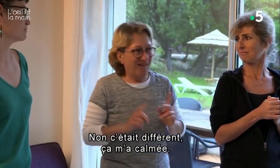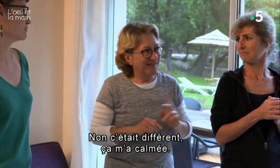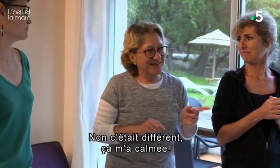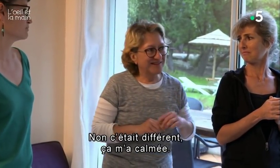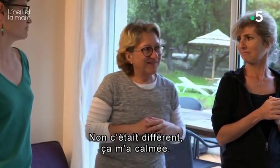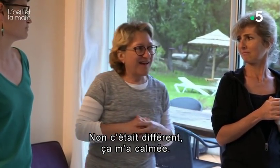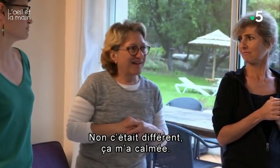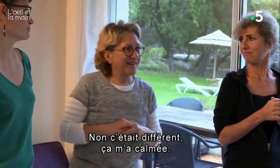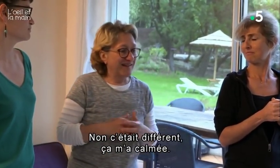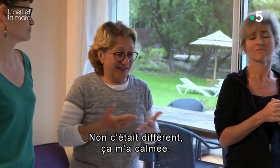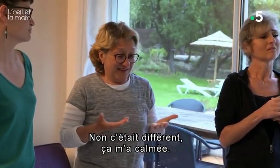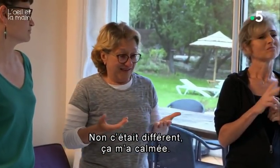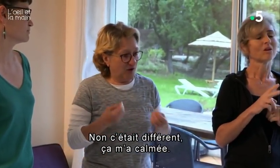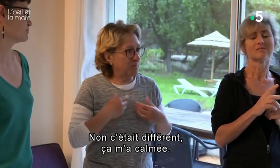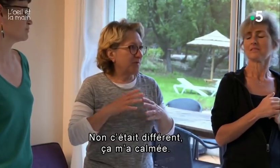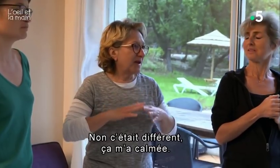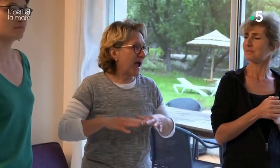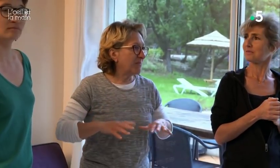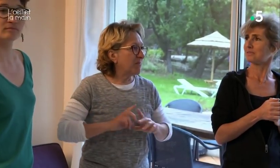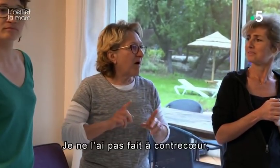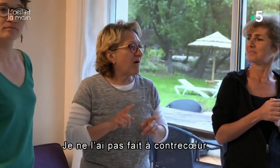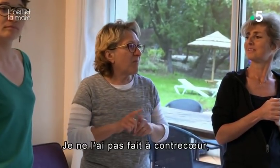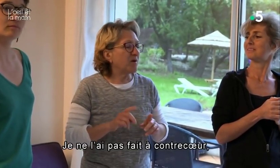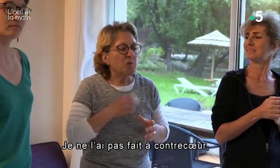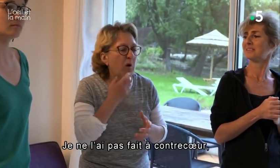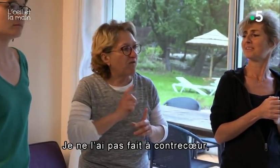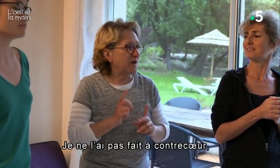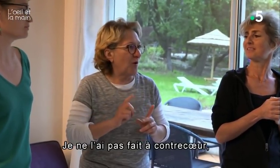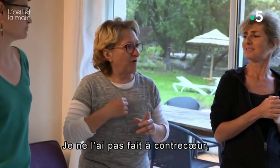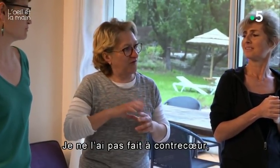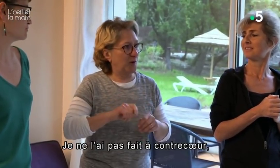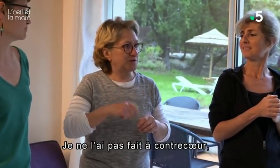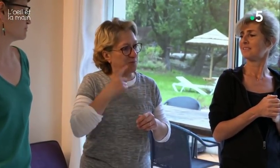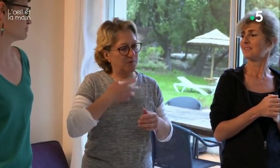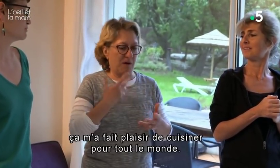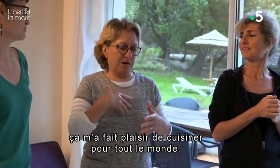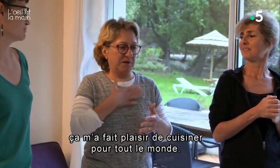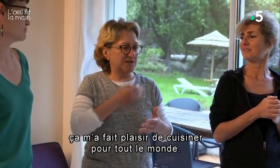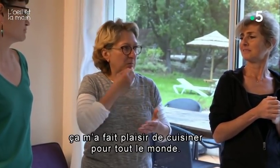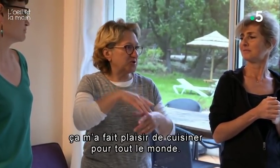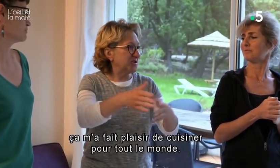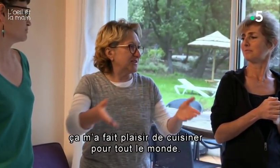Non, c'était différent. Ça m'a calmée. Je ne l'ai pas fait à contre-cœur, ça m'a fait plaisir de cuisiner pour tout le